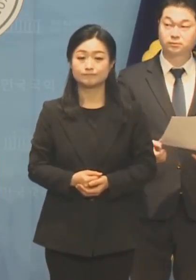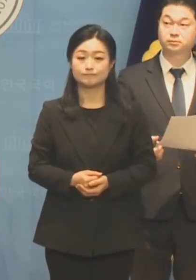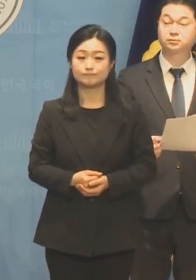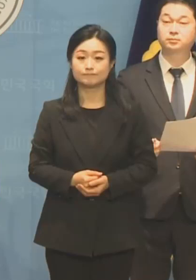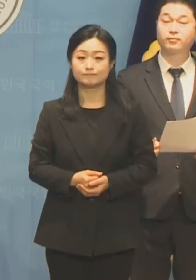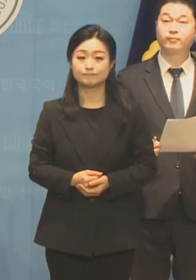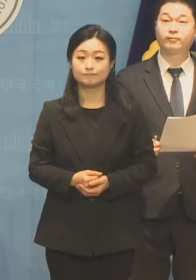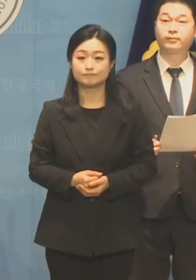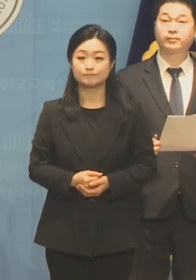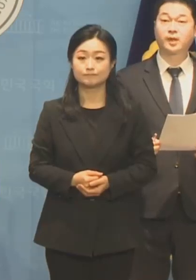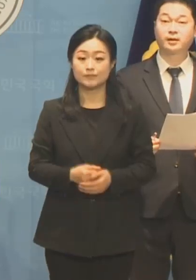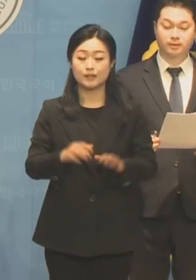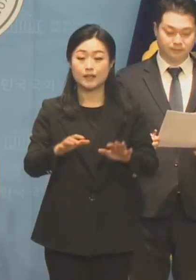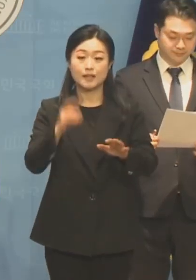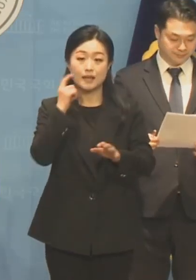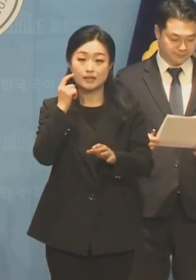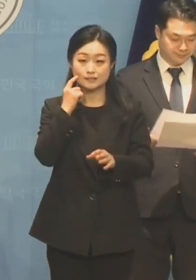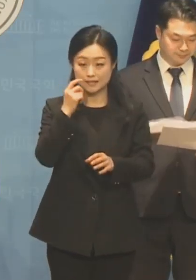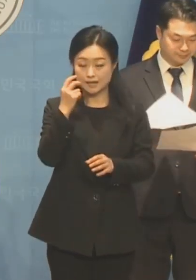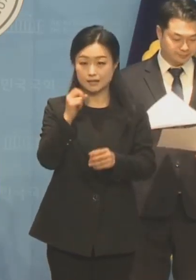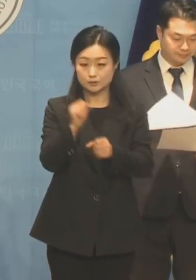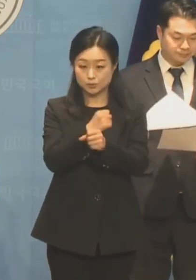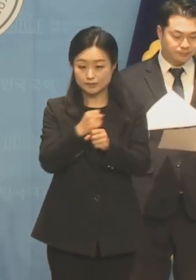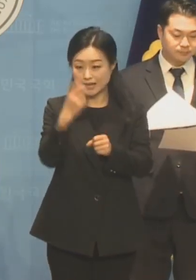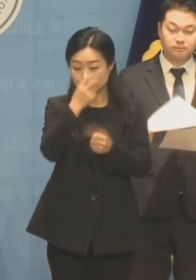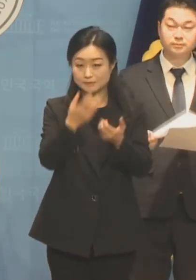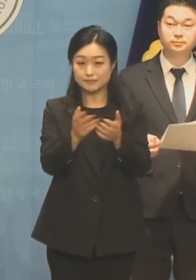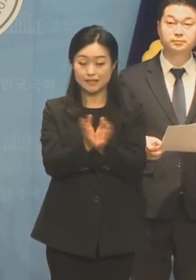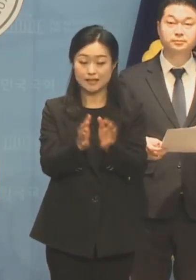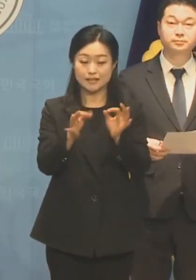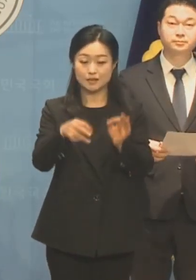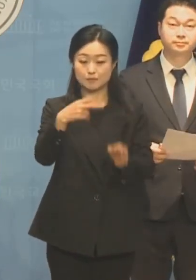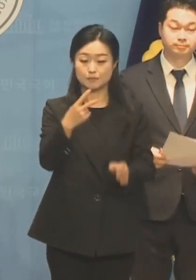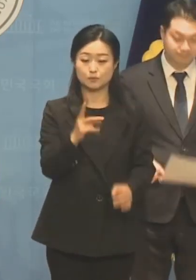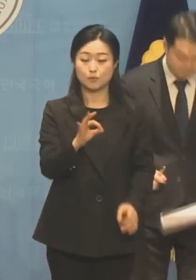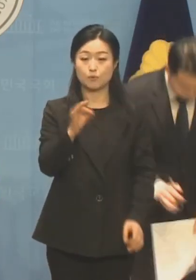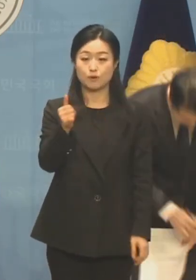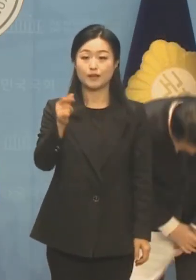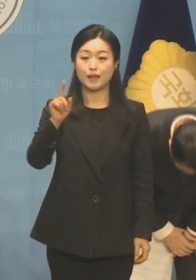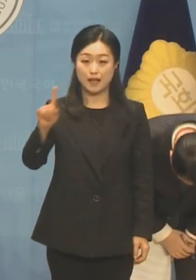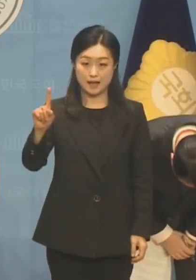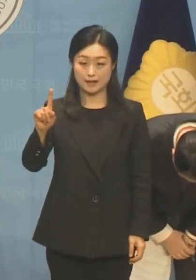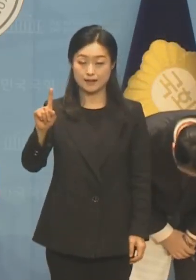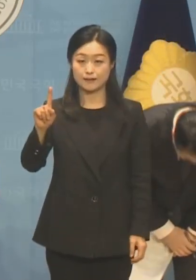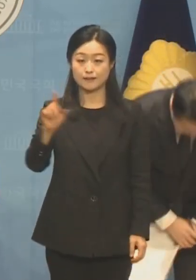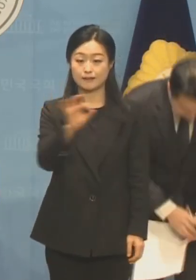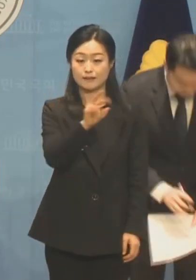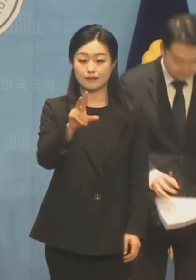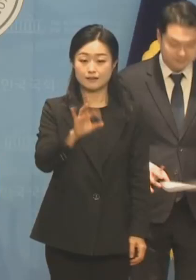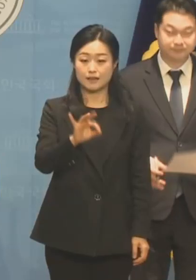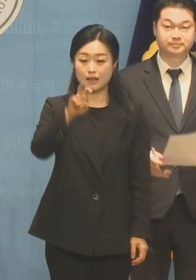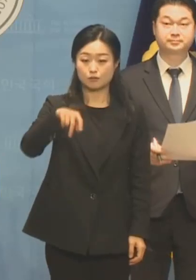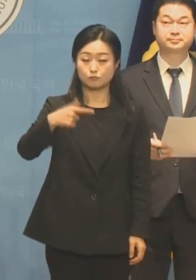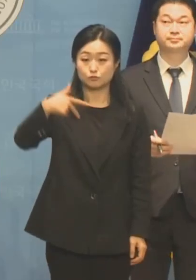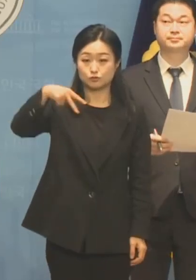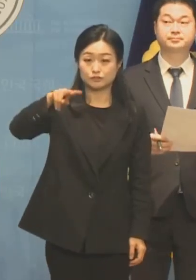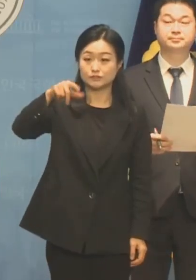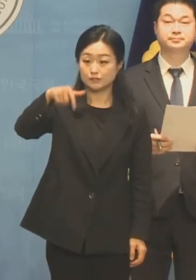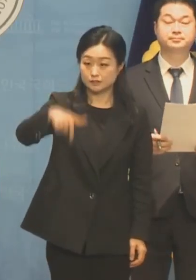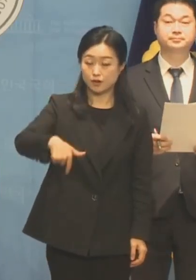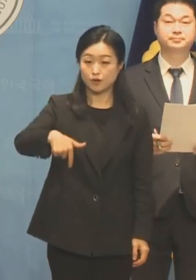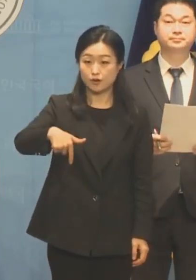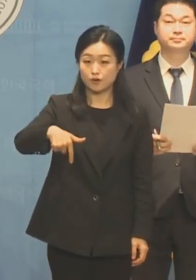소개하겠습니다. 허위조작감시단 김동아 의원님 오셨습니다. 양문석 의원님